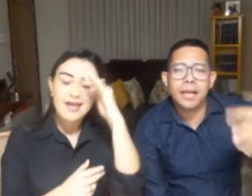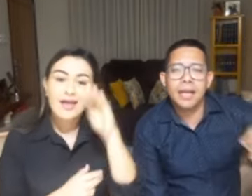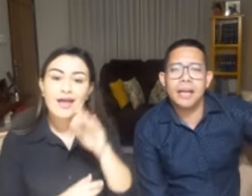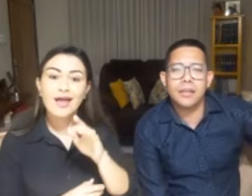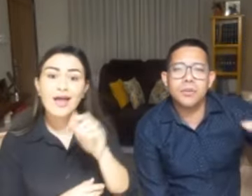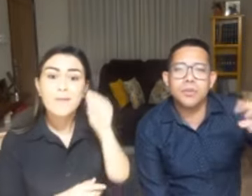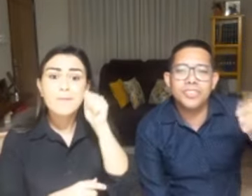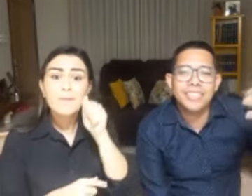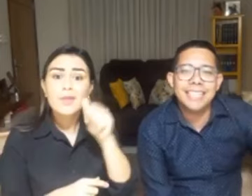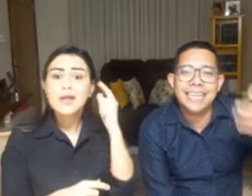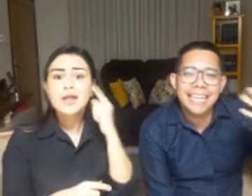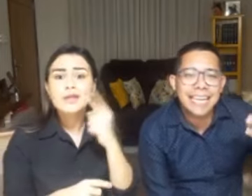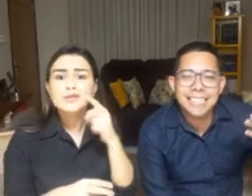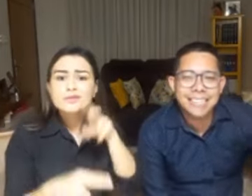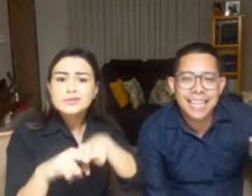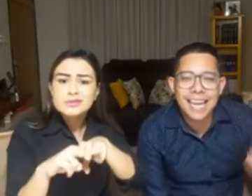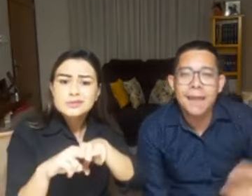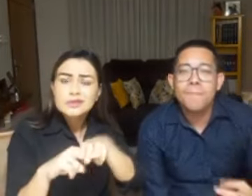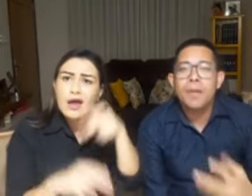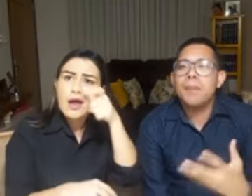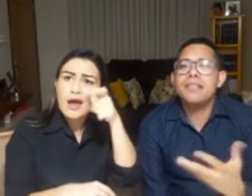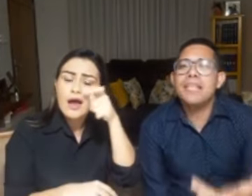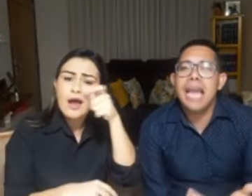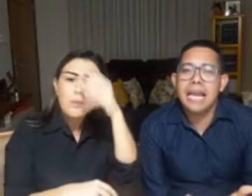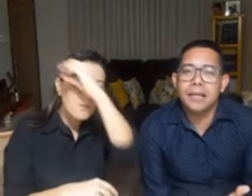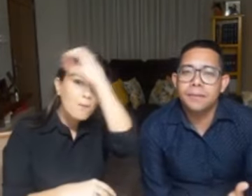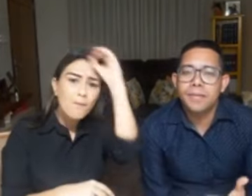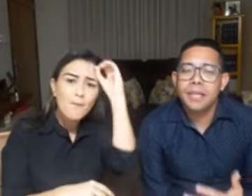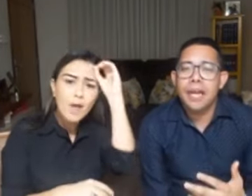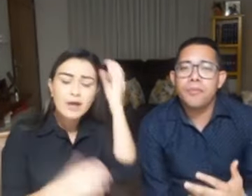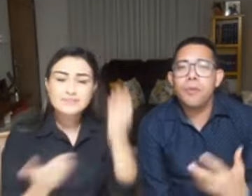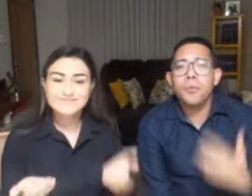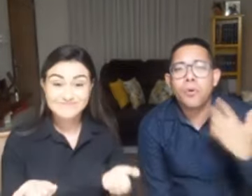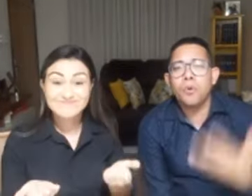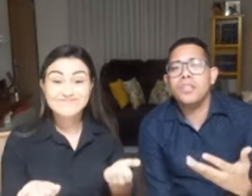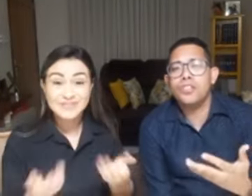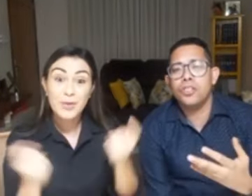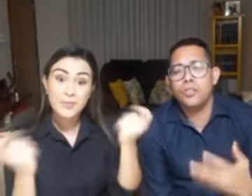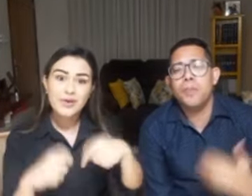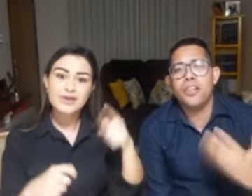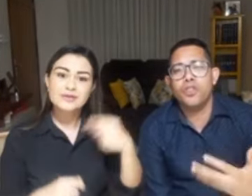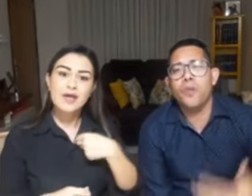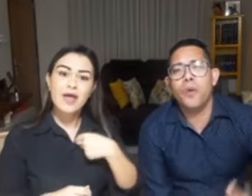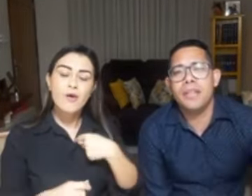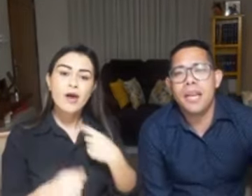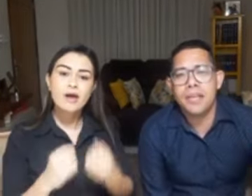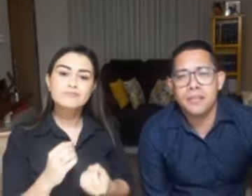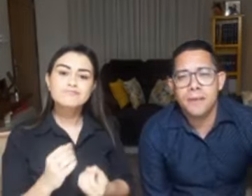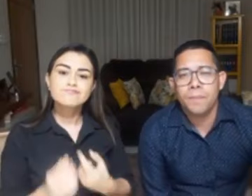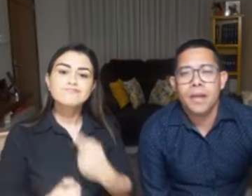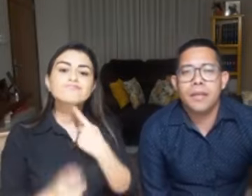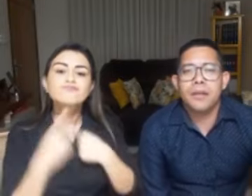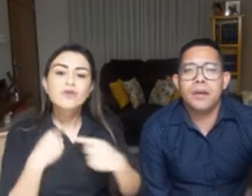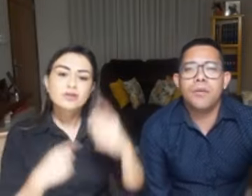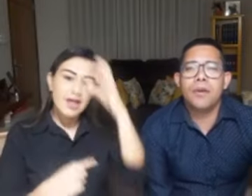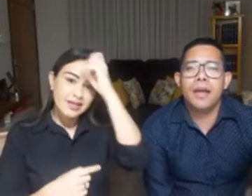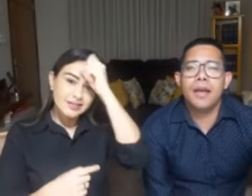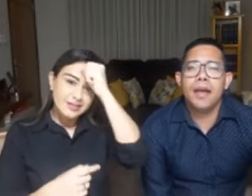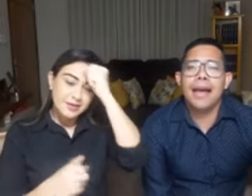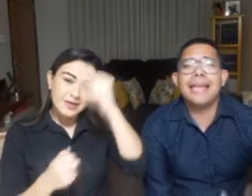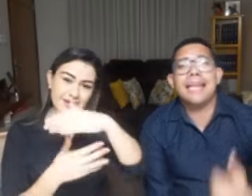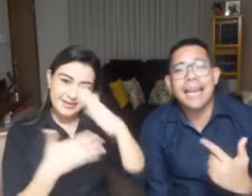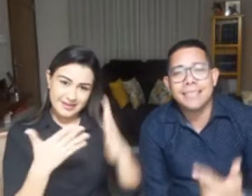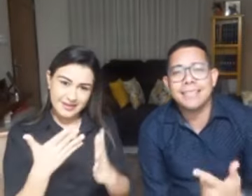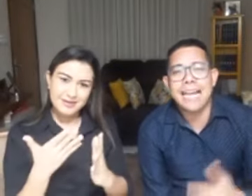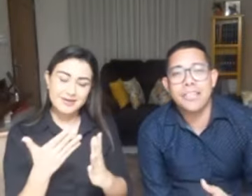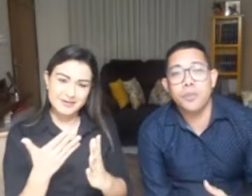entender aquela liturgia da igreja, né? Mas e ela? E aí foi por conta disso que partiu o meu interesse. Então,